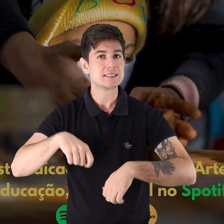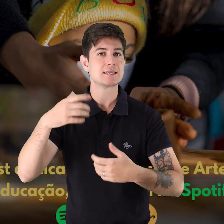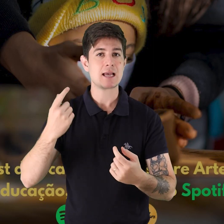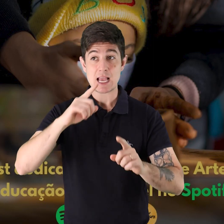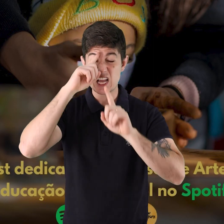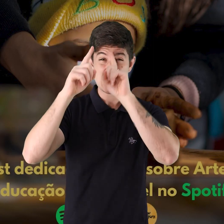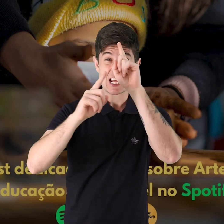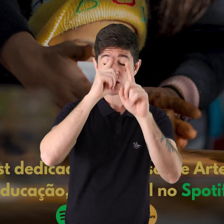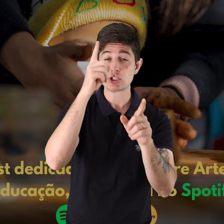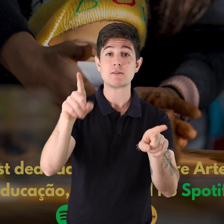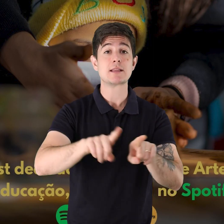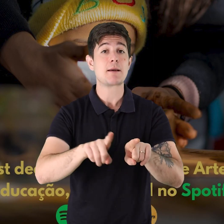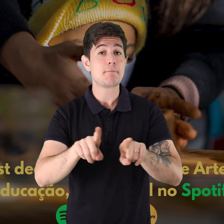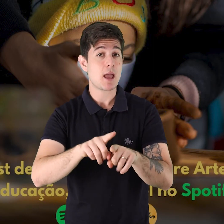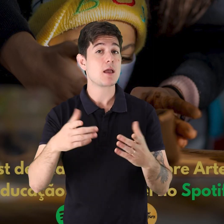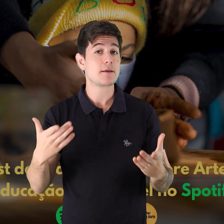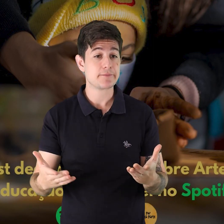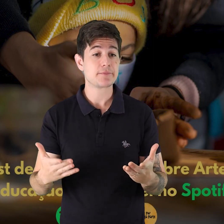cognitivas,